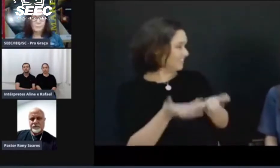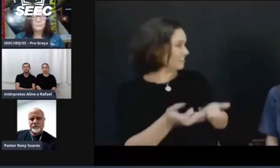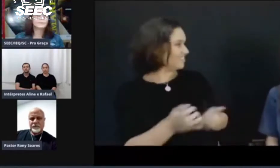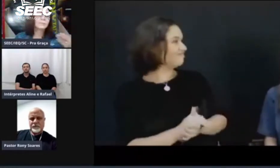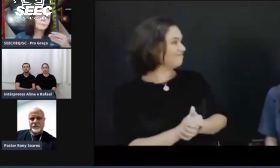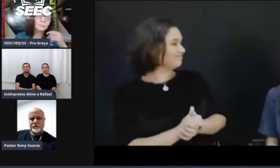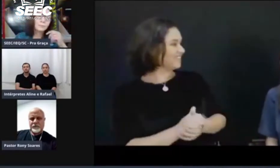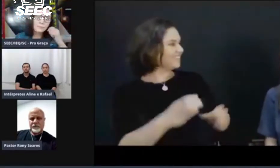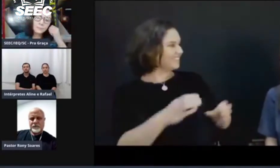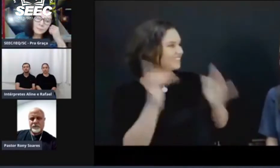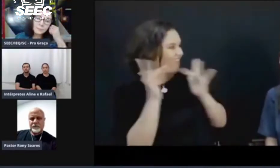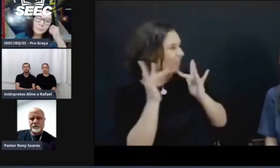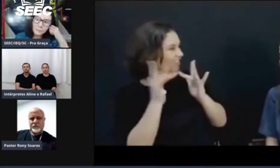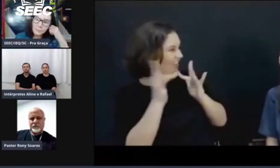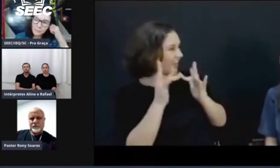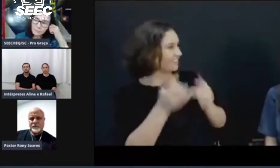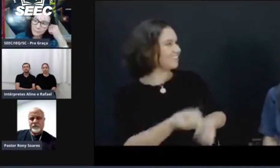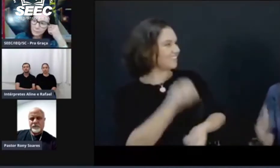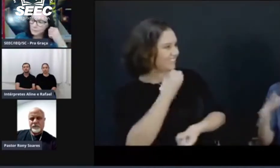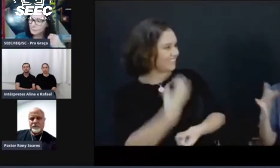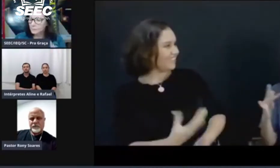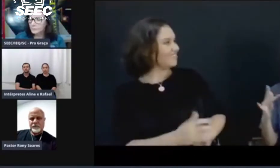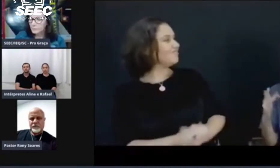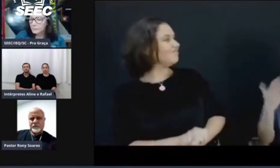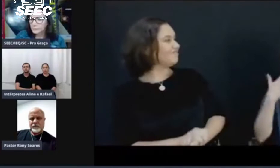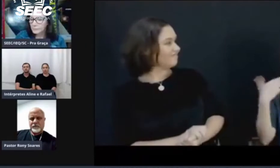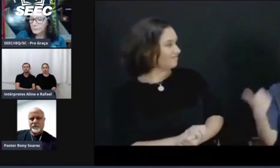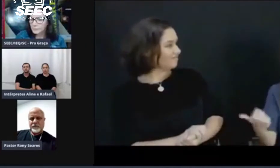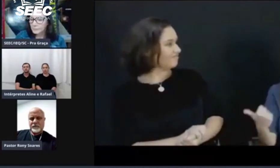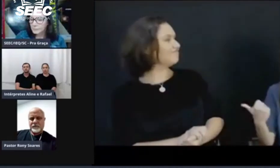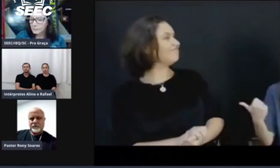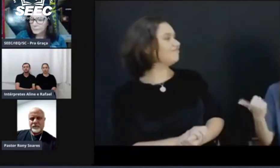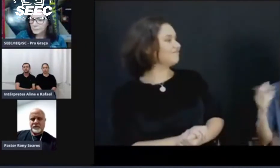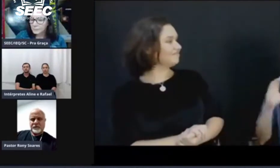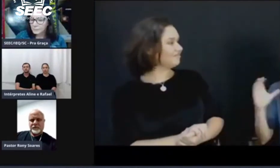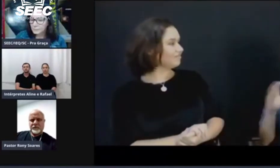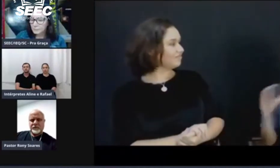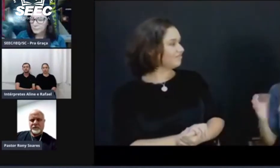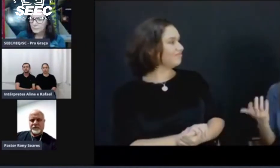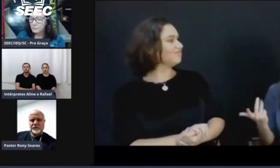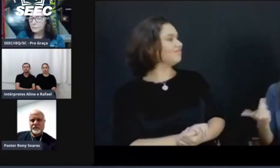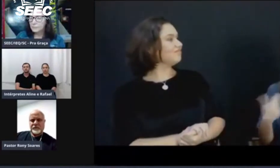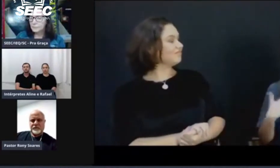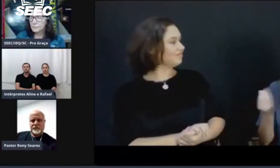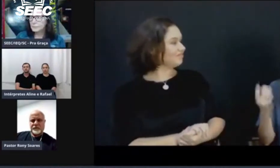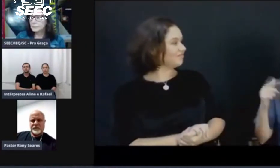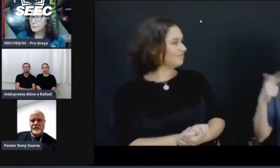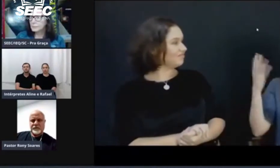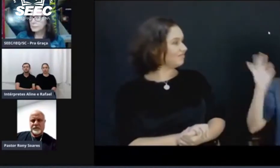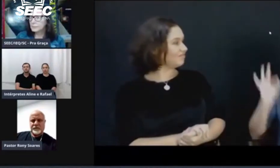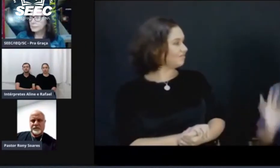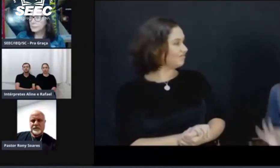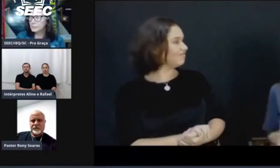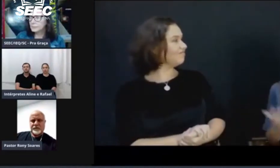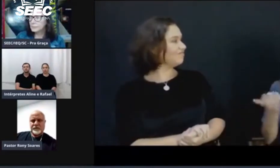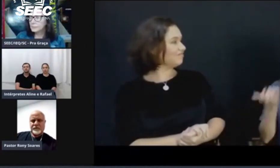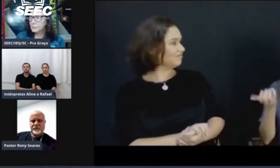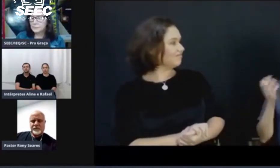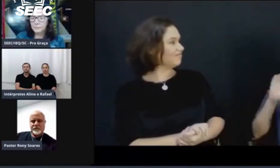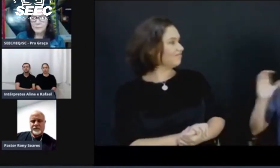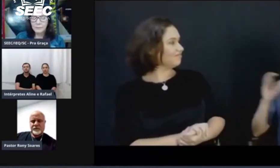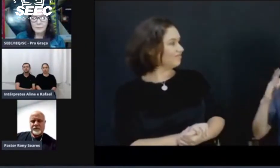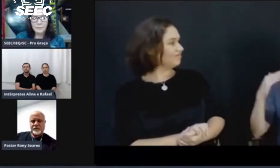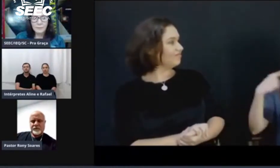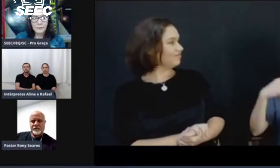lado conseguissem conversar com você em Libras, tivesse esse contato mais íntimo? Claro que sim, eu gostaria muito que